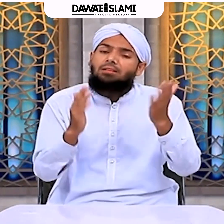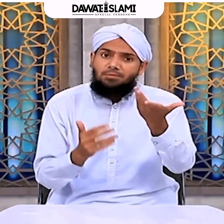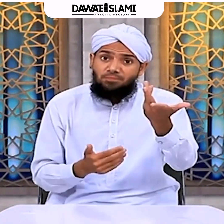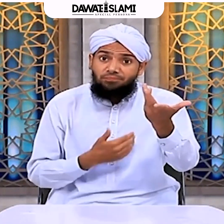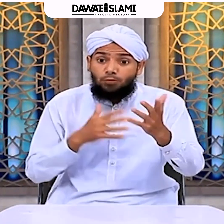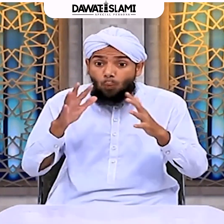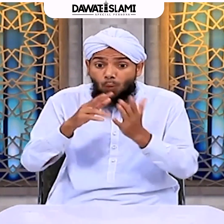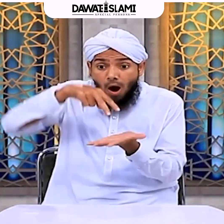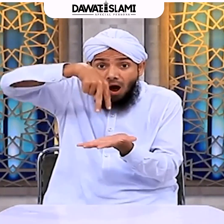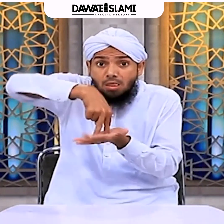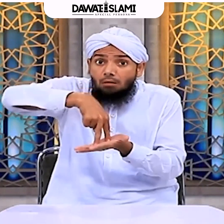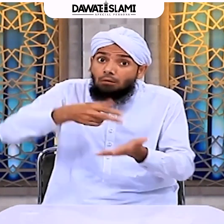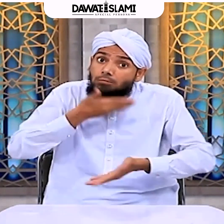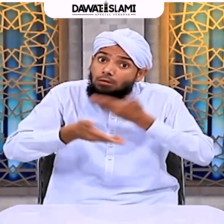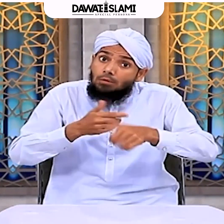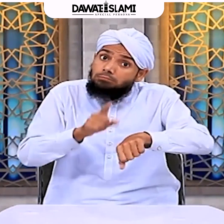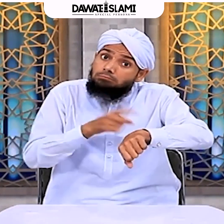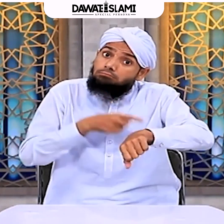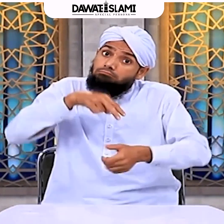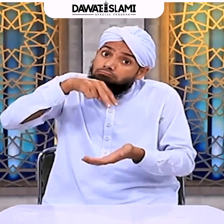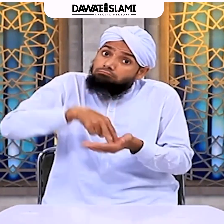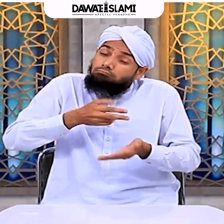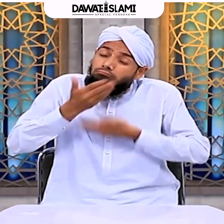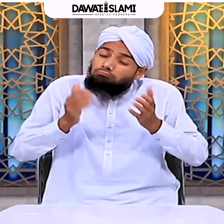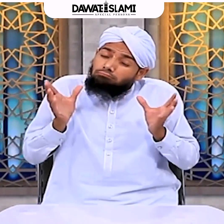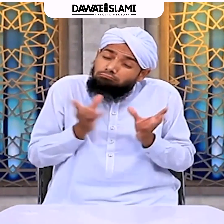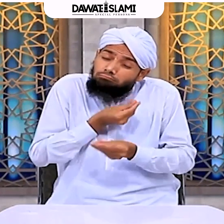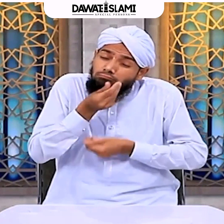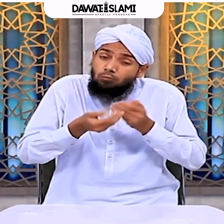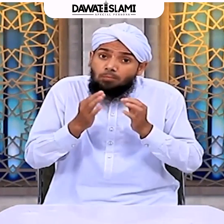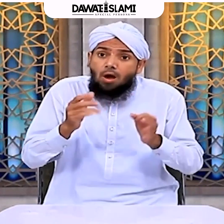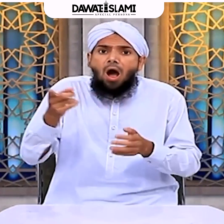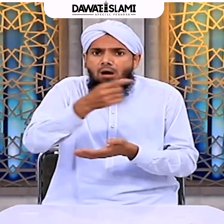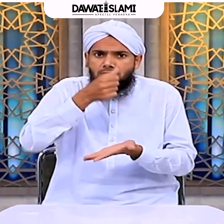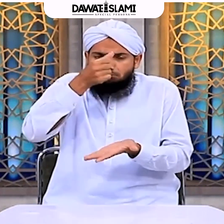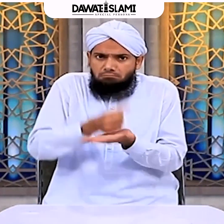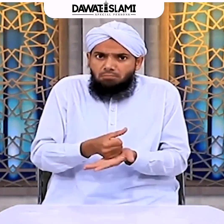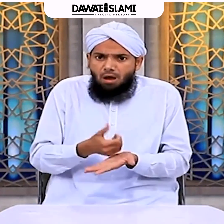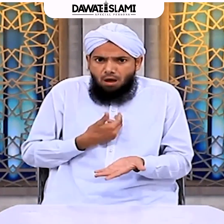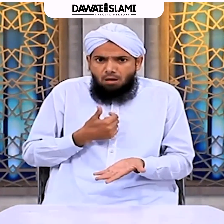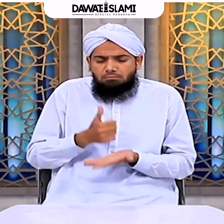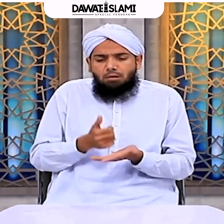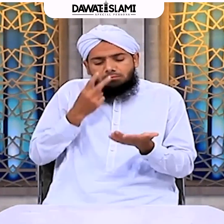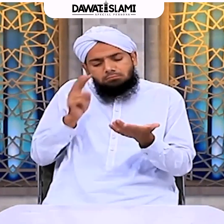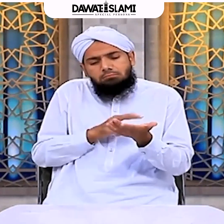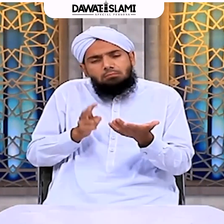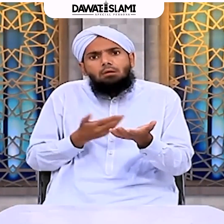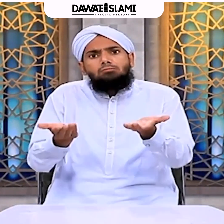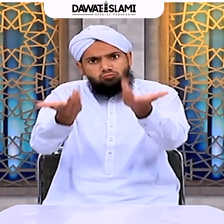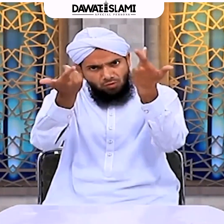پورا قرآن پاک کھڑے ہو کر پڑھا کرتے تھے ہم کم از کم بیٹھ کر ہی زیارت کر لیا کریں حضرت عثمان غنی رضی اللہ عنہ روزانہ پورا